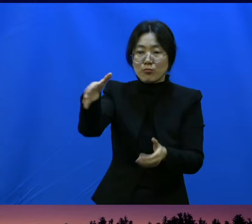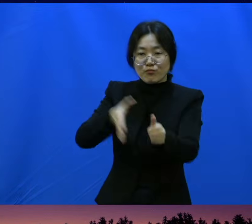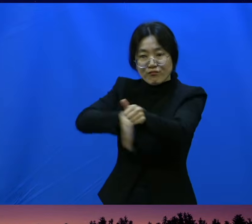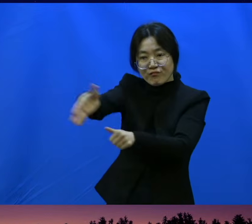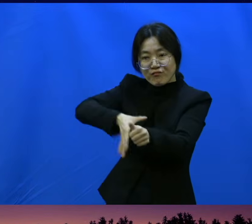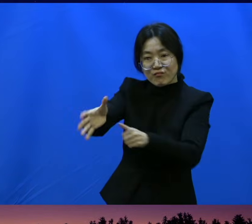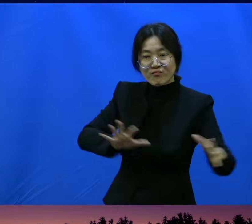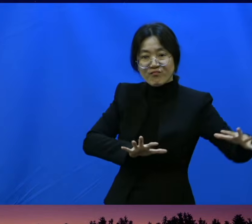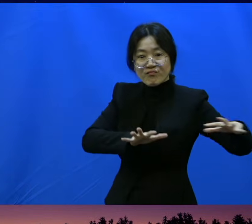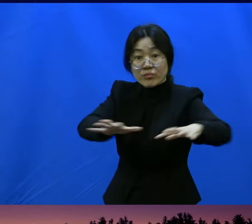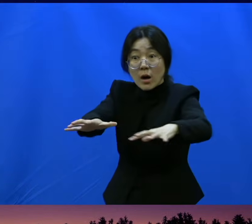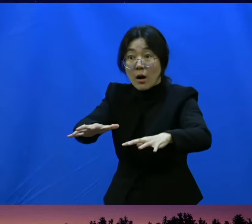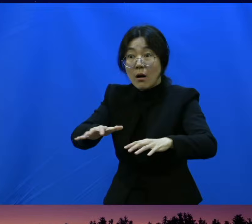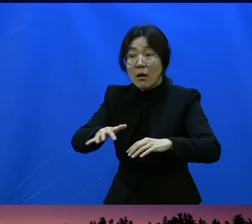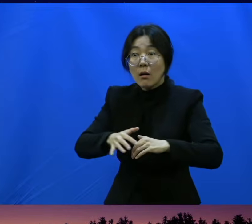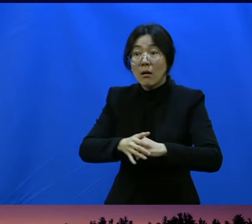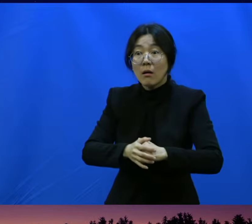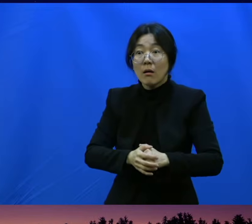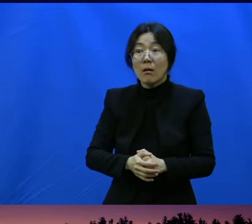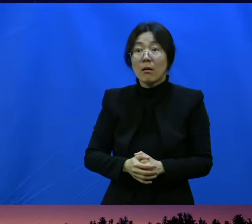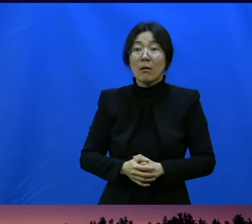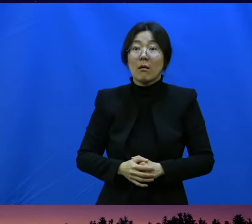졸지에 그가 쫓기는 신세가 됩니다.